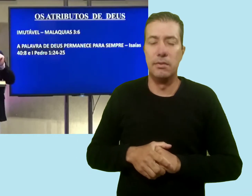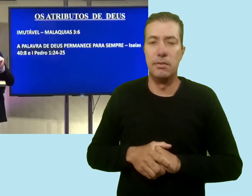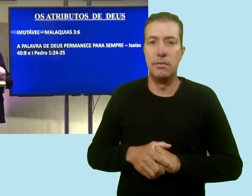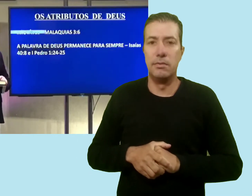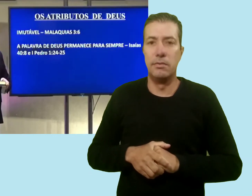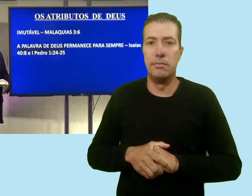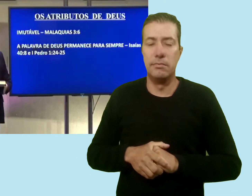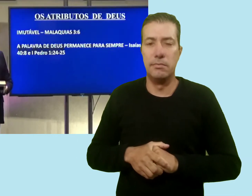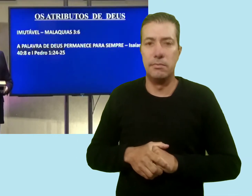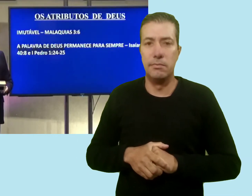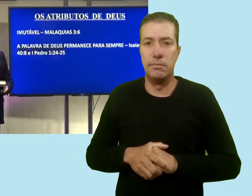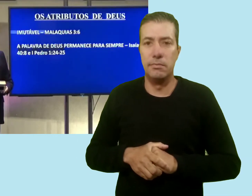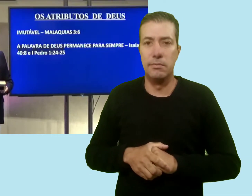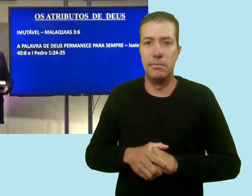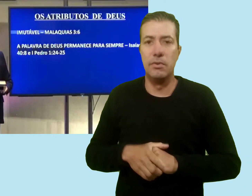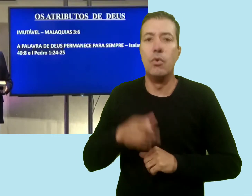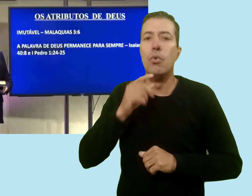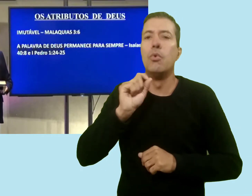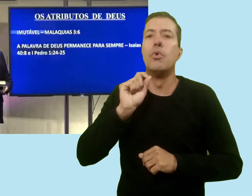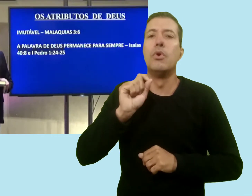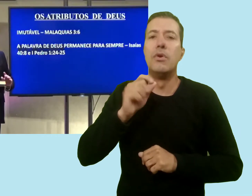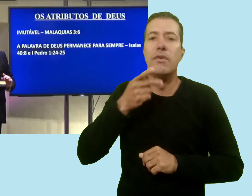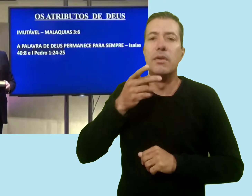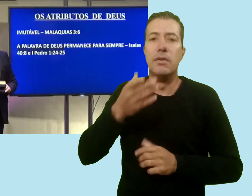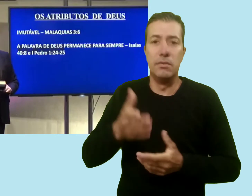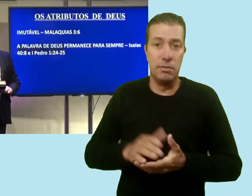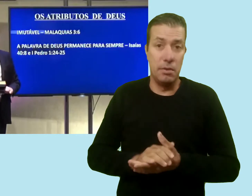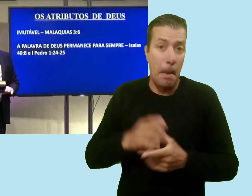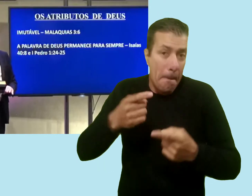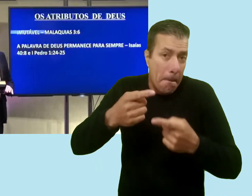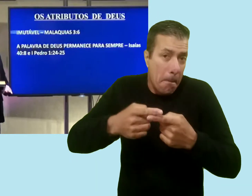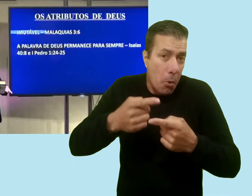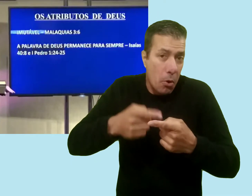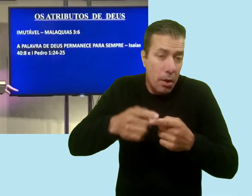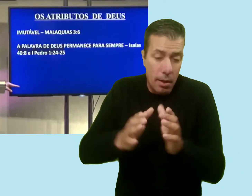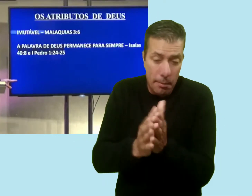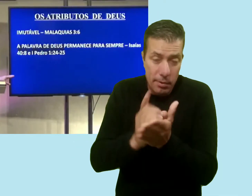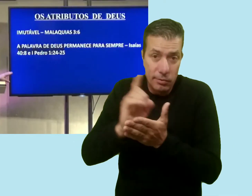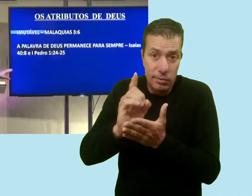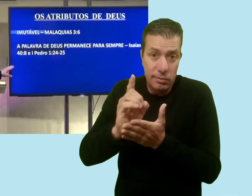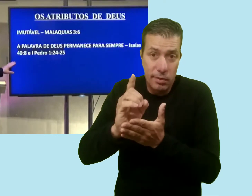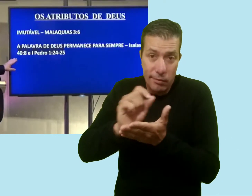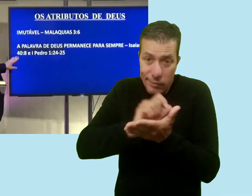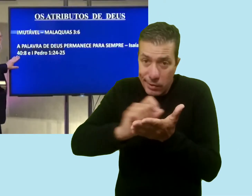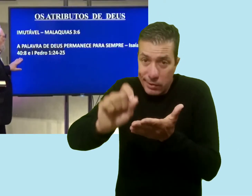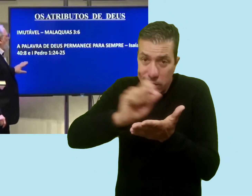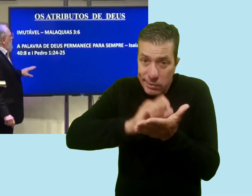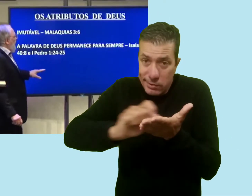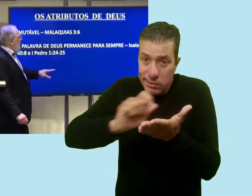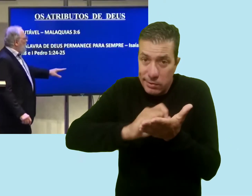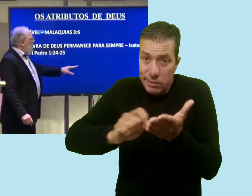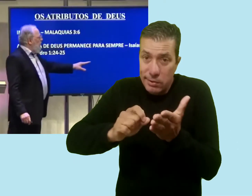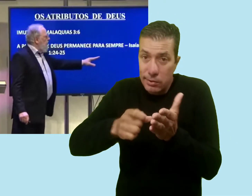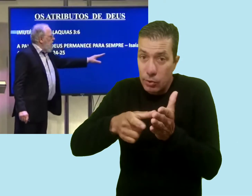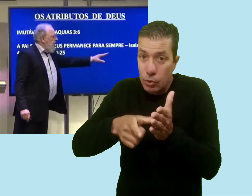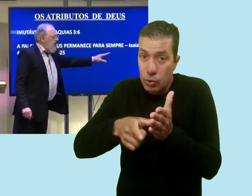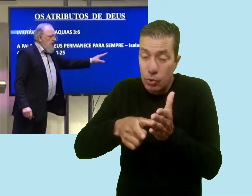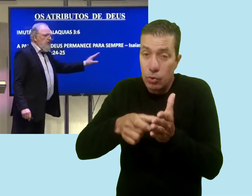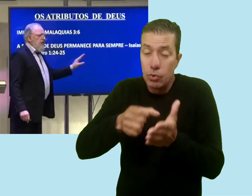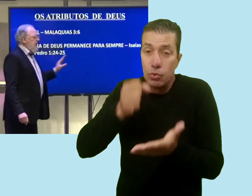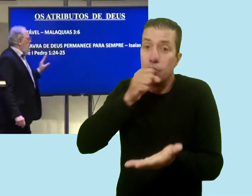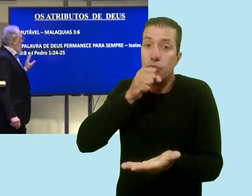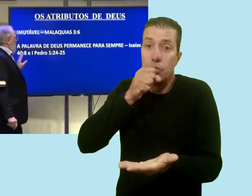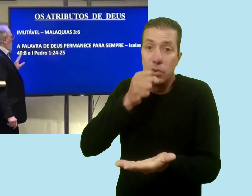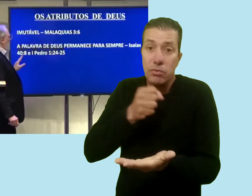Estou fazendo essa pergunta para você. E por que eu estou fazendo? Porque na Bíblia está escrito, tanto no